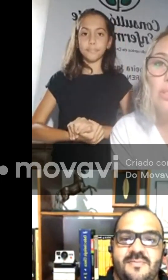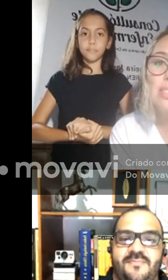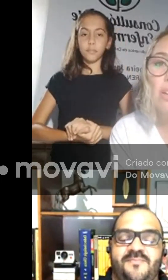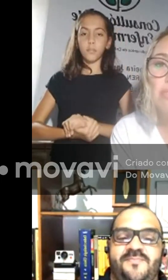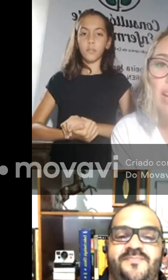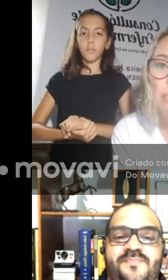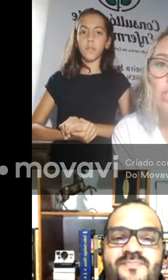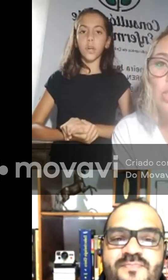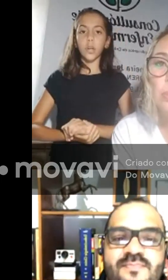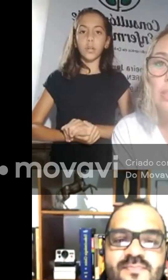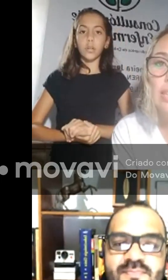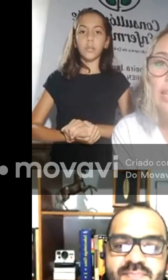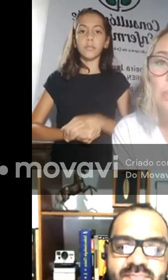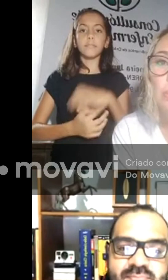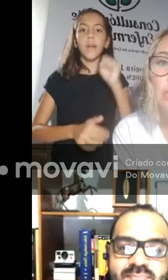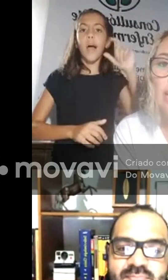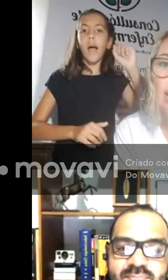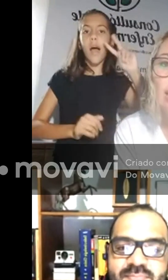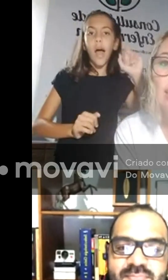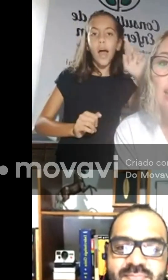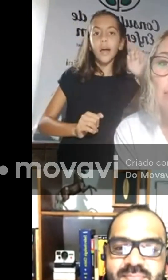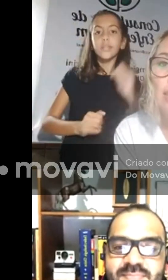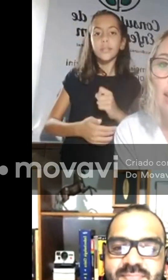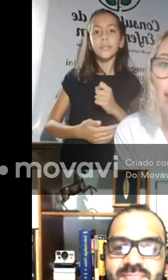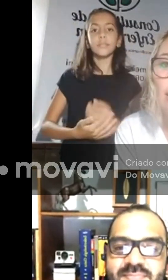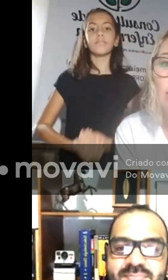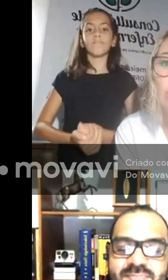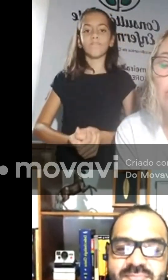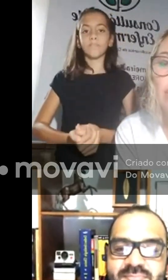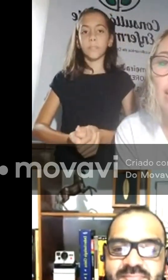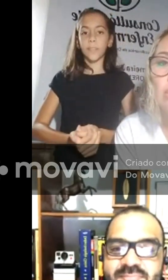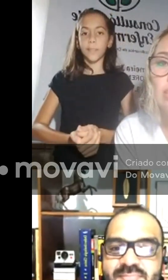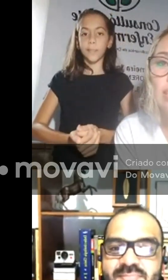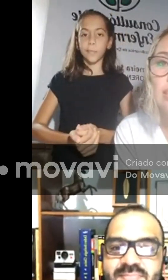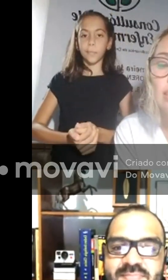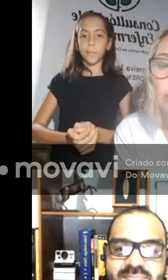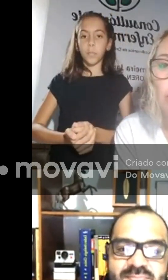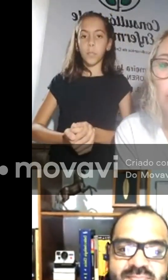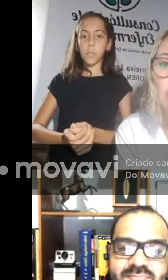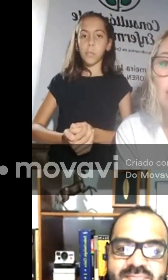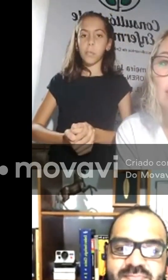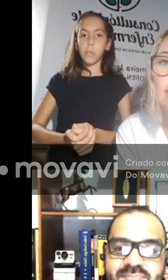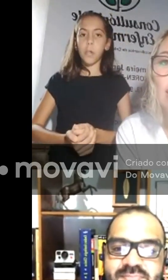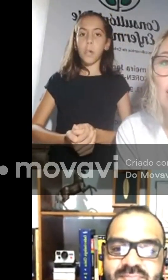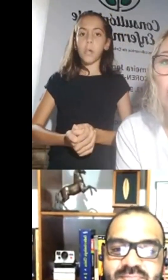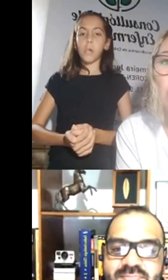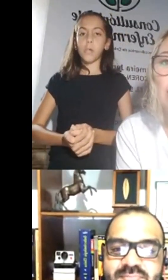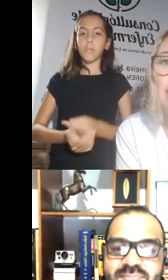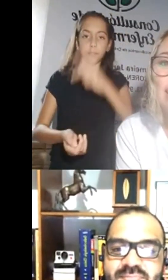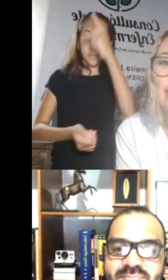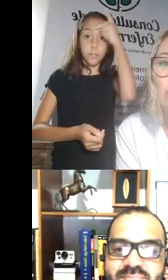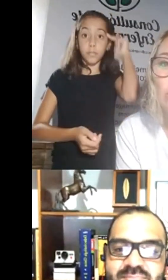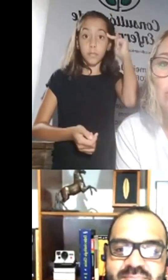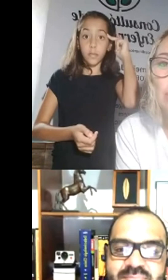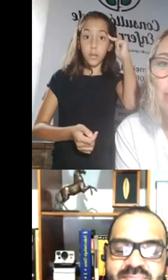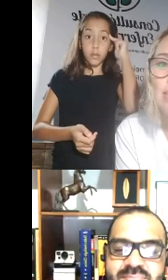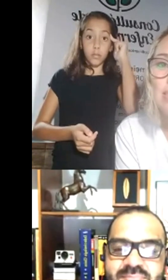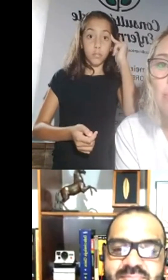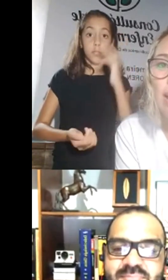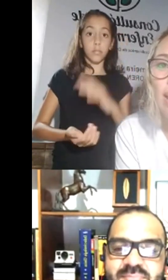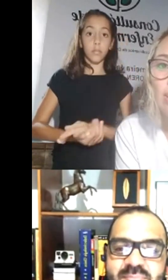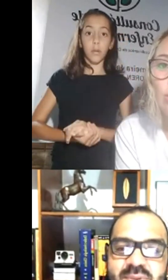enviar, vou salvar para a gente poder responder e encaminhar os que ficaram sem as respostas. Obrigada aí a todos